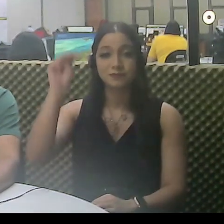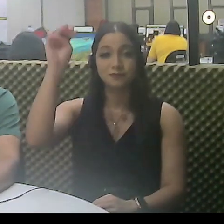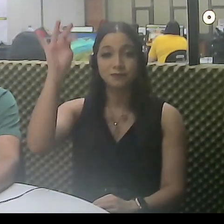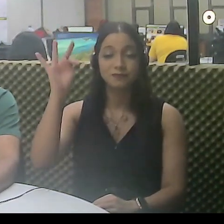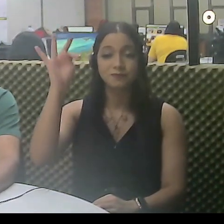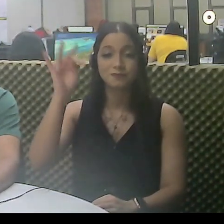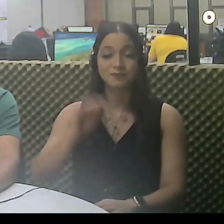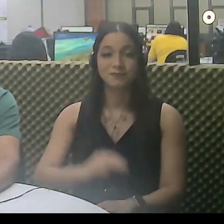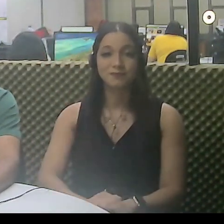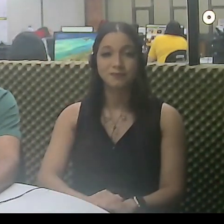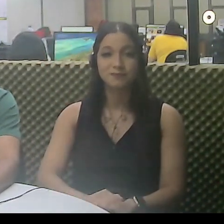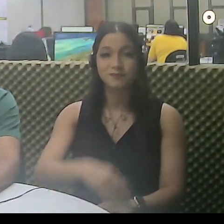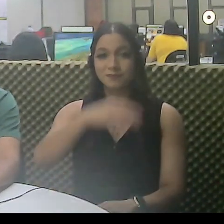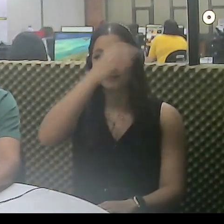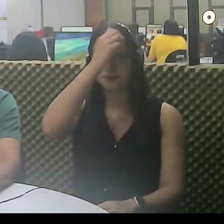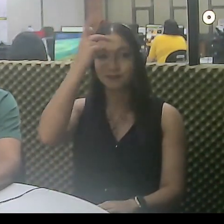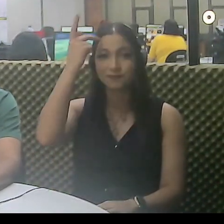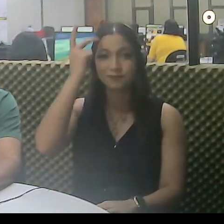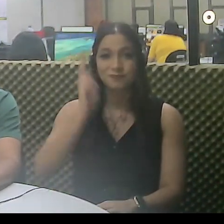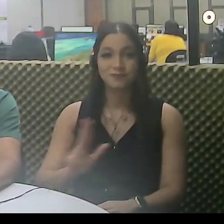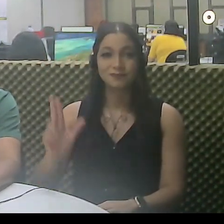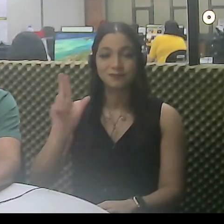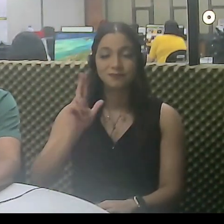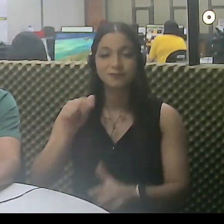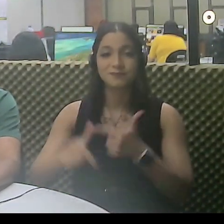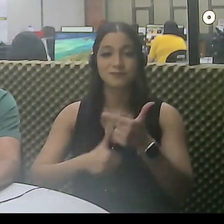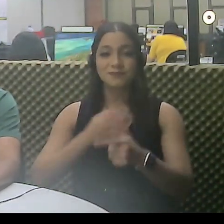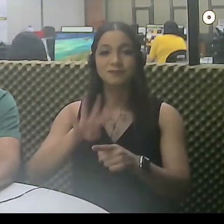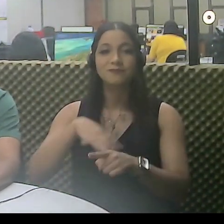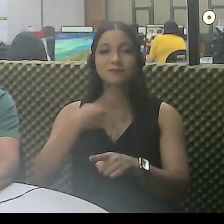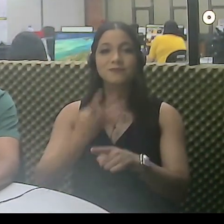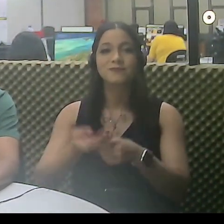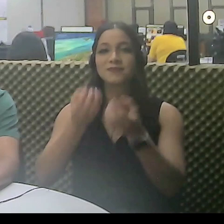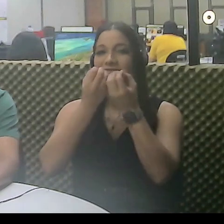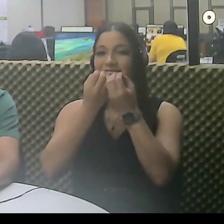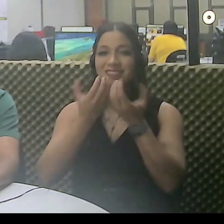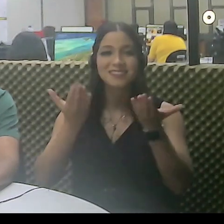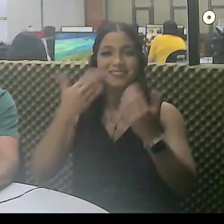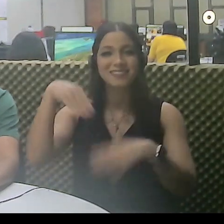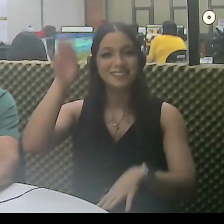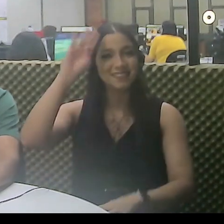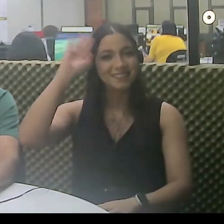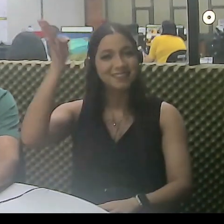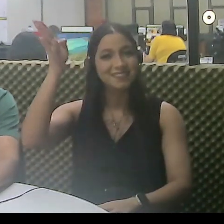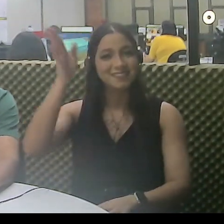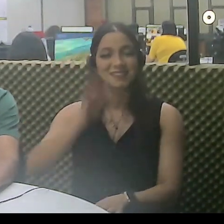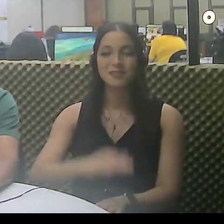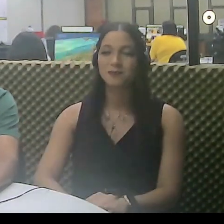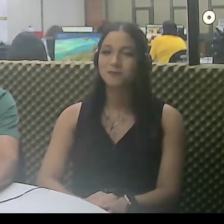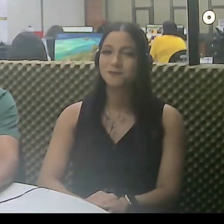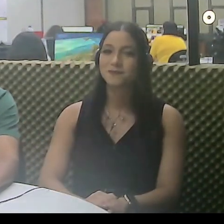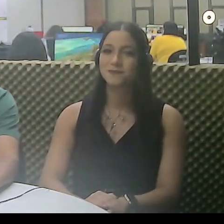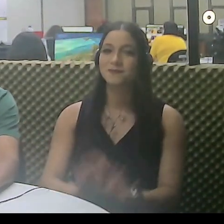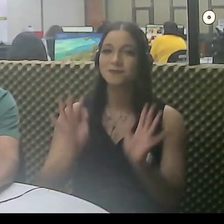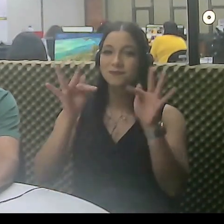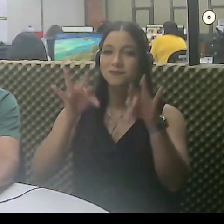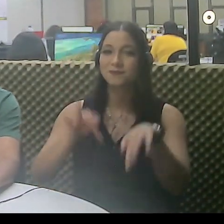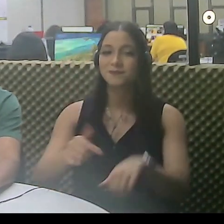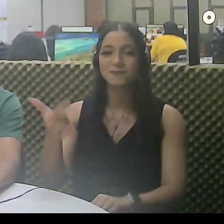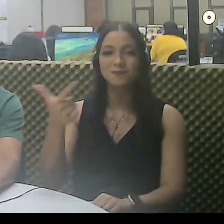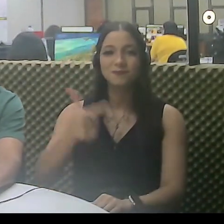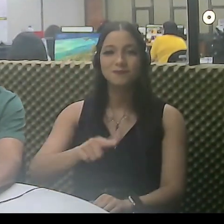Marco Túlio de Castro caniman Prefeitura de Uberlândia fazer mais fazer bem até a próxima